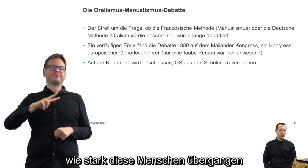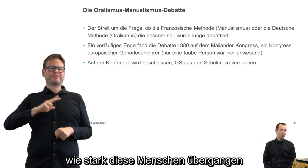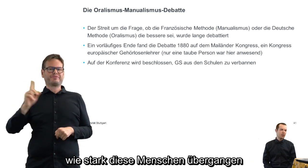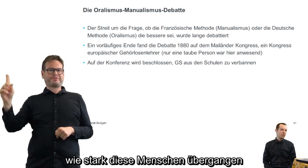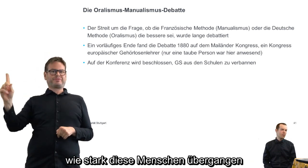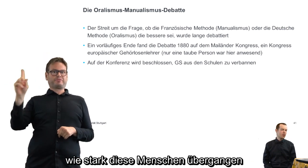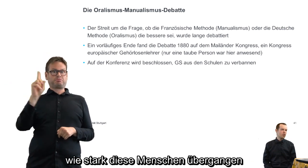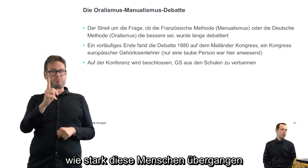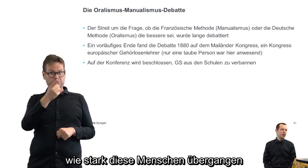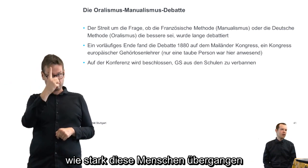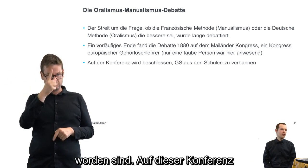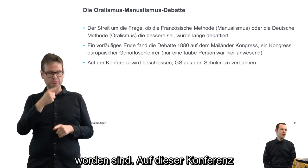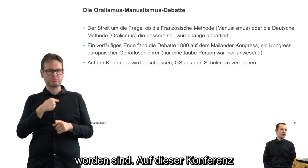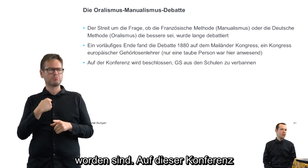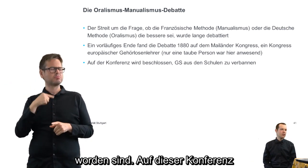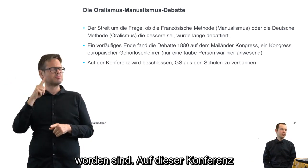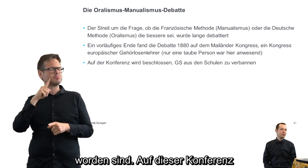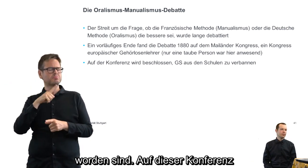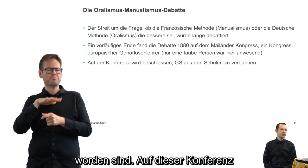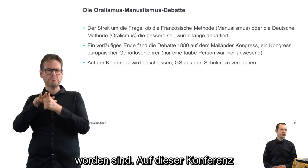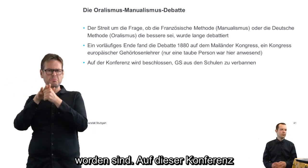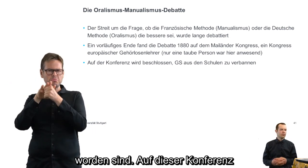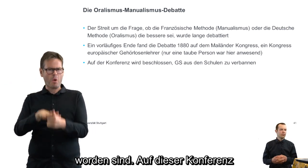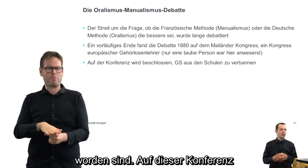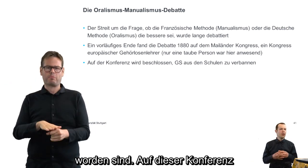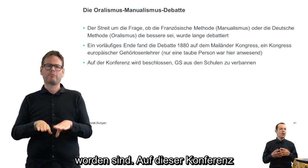stark diese Menschen übergangen worden sind.